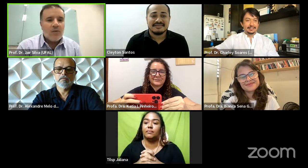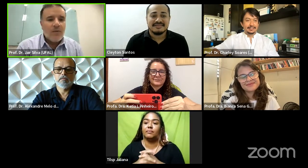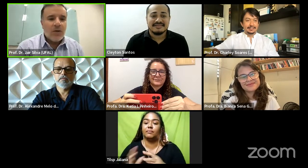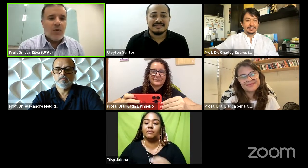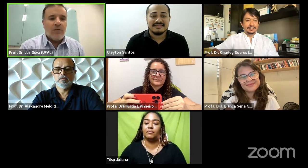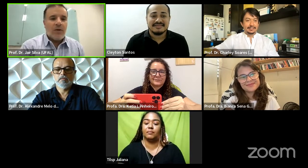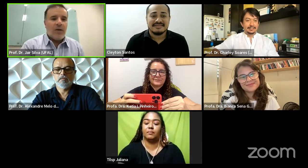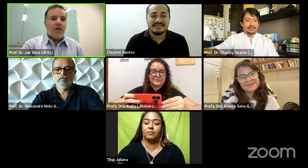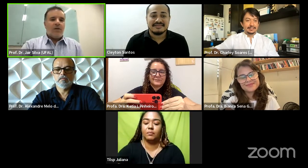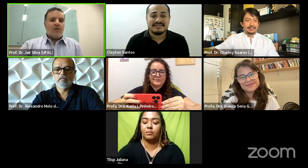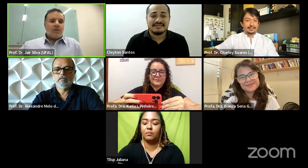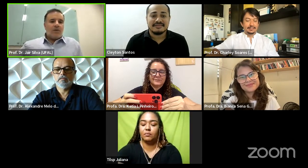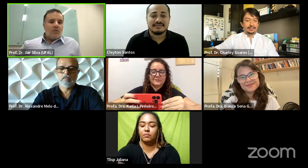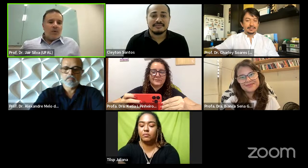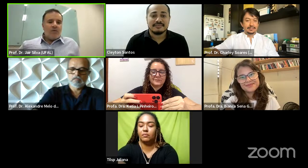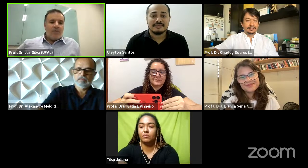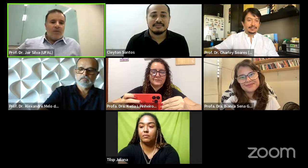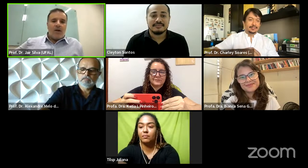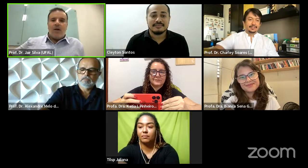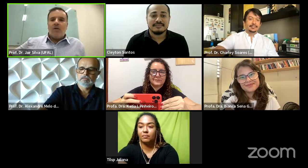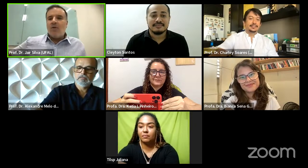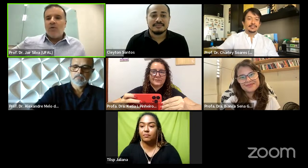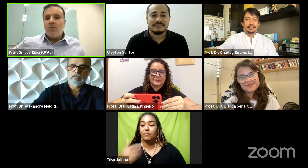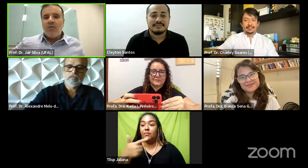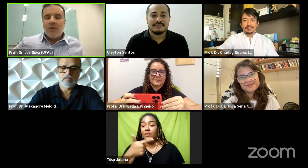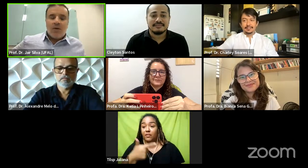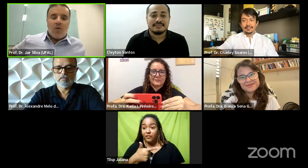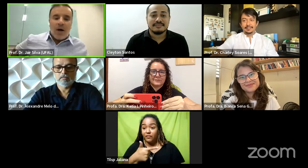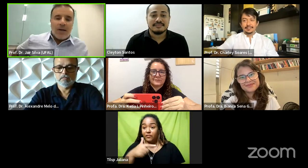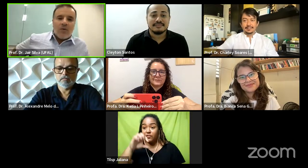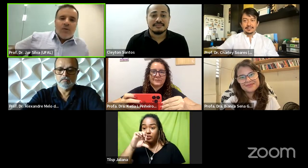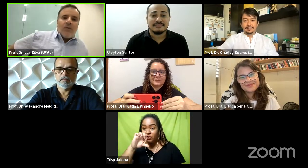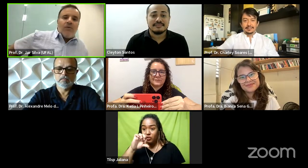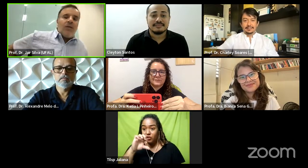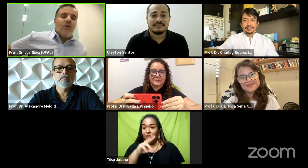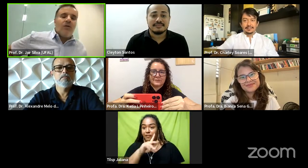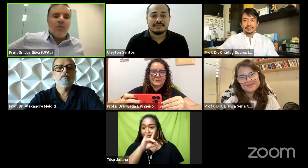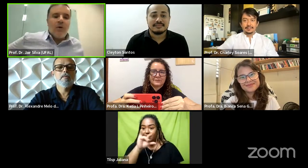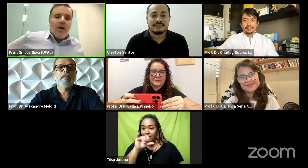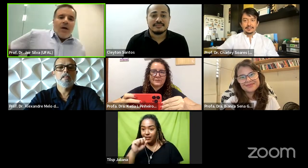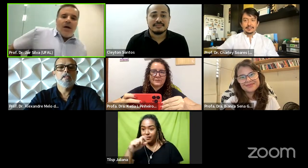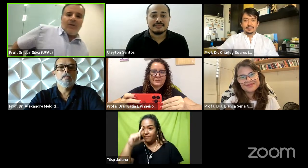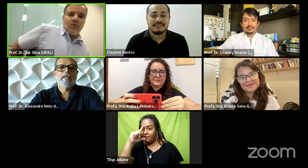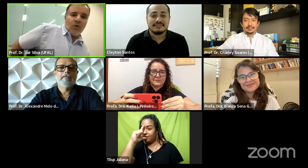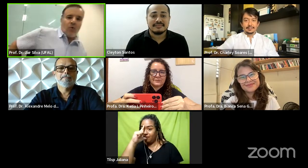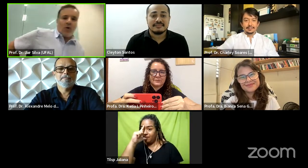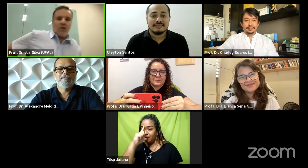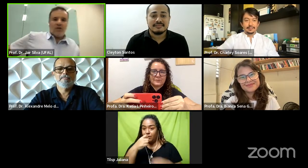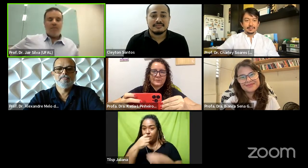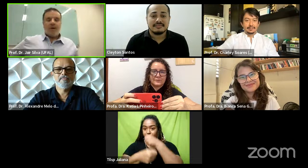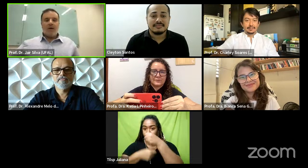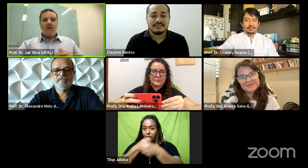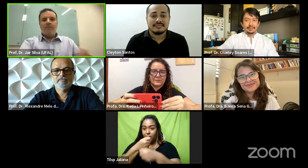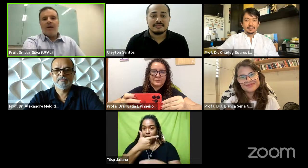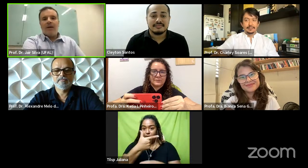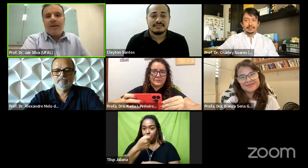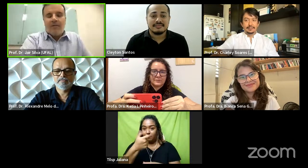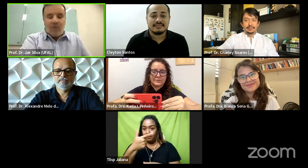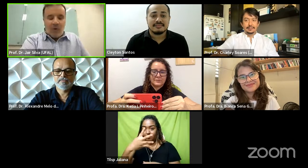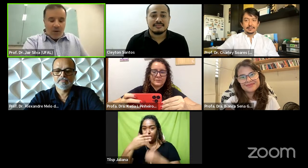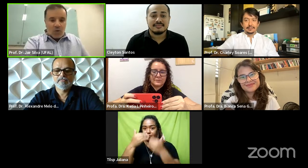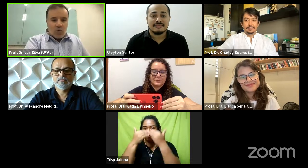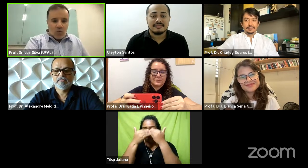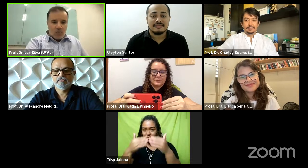Então, aos 29 dias do mês de fevereiro de 2024, tendo início às 8 horas da manhã